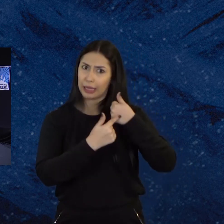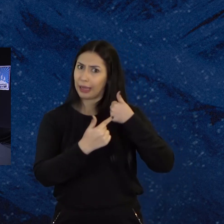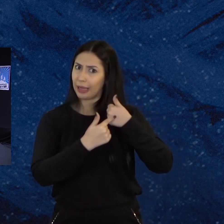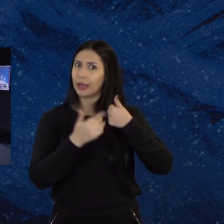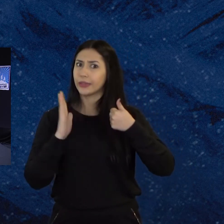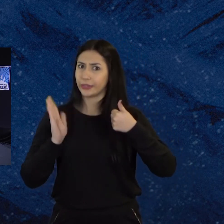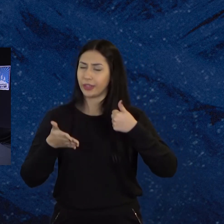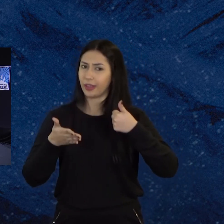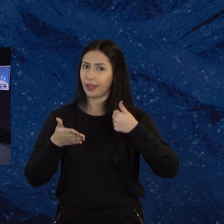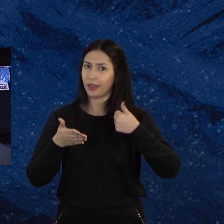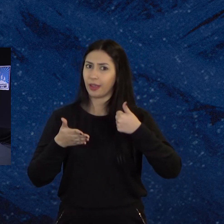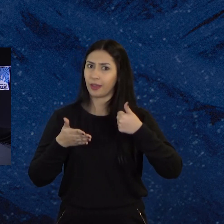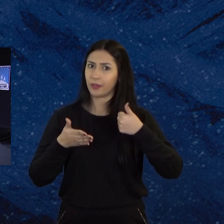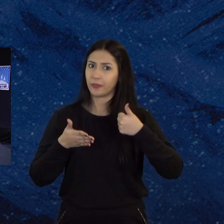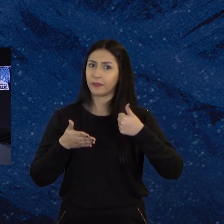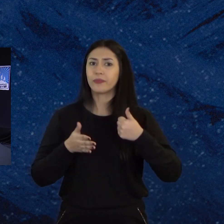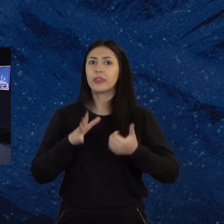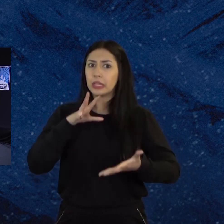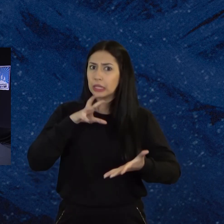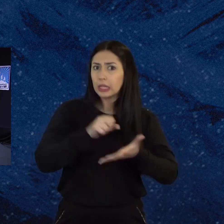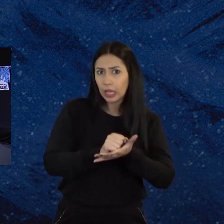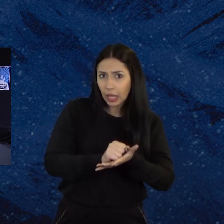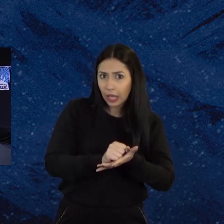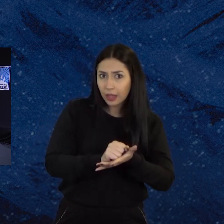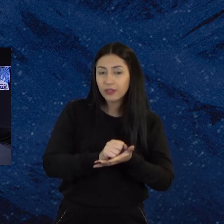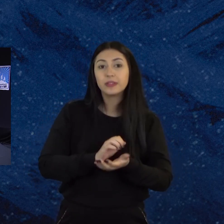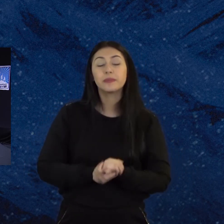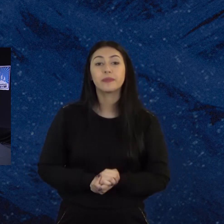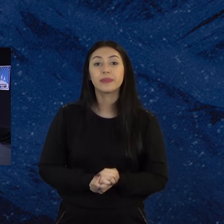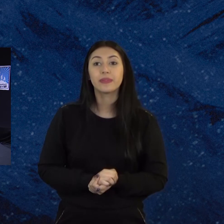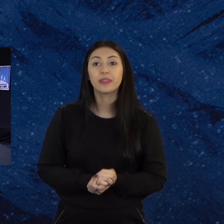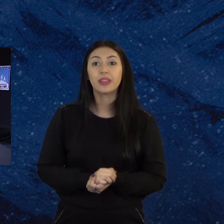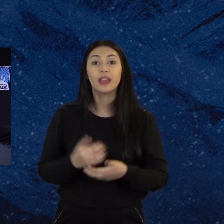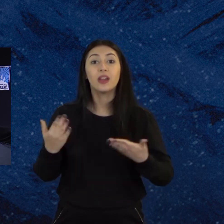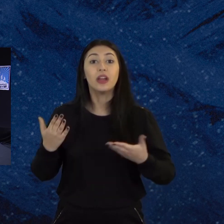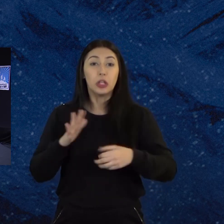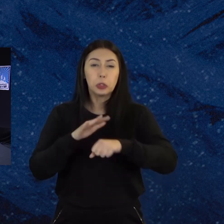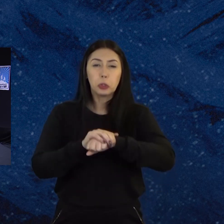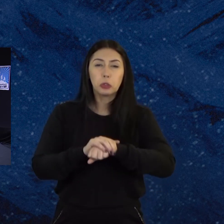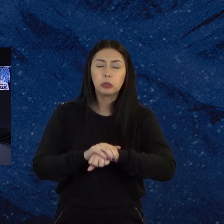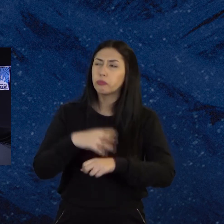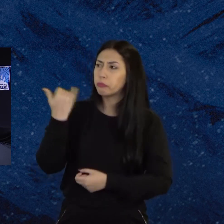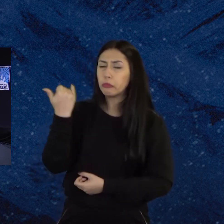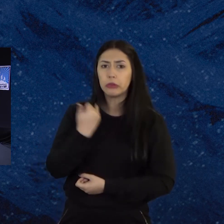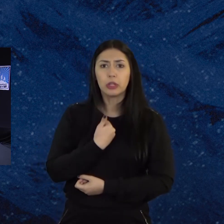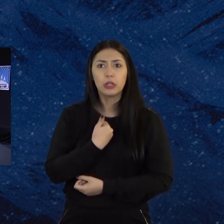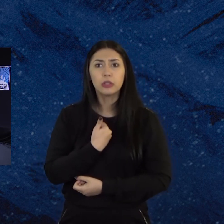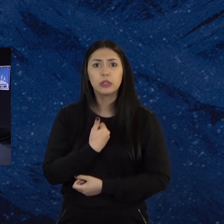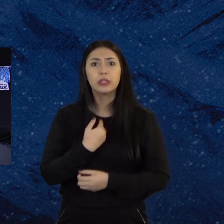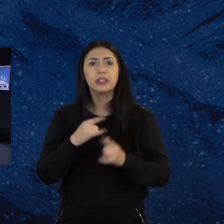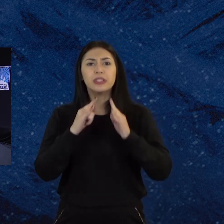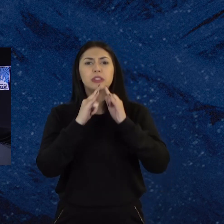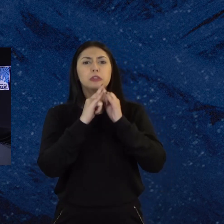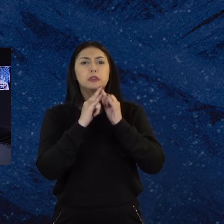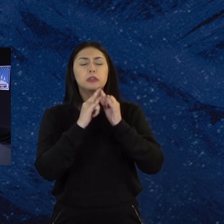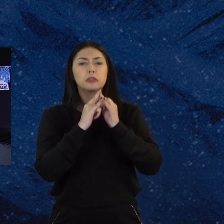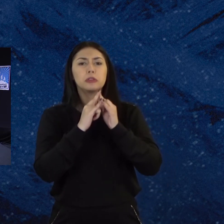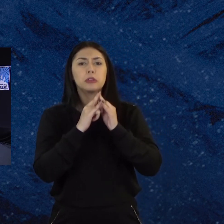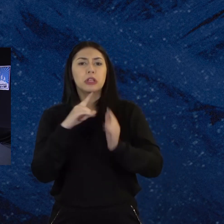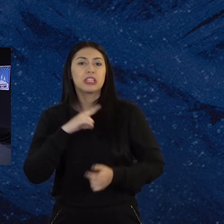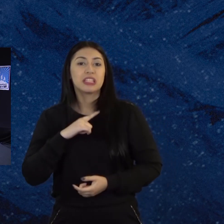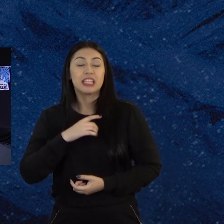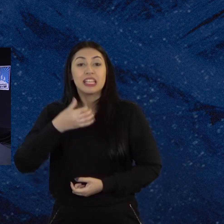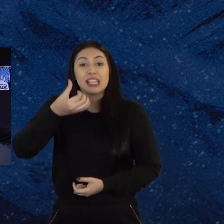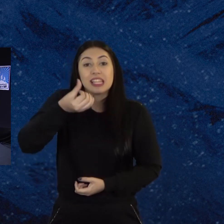vídeo, se inscreva no canal. E olha só, essa noite recebi a informação aqui que o Instituto chegou a 60